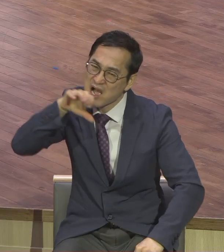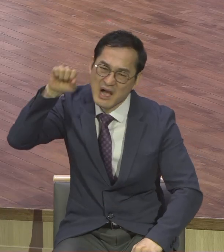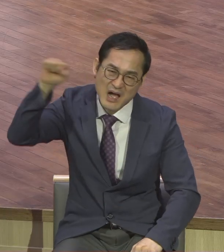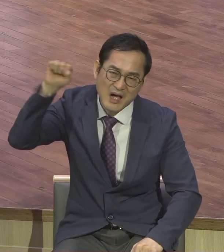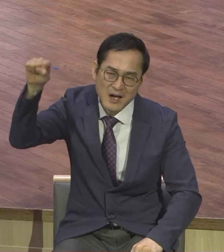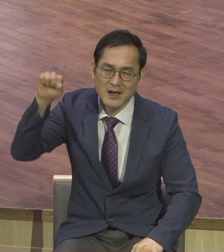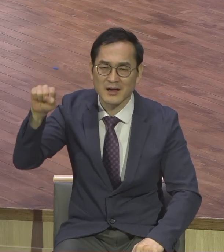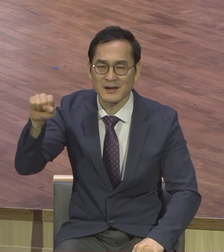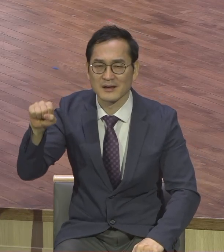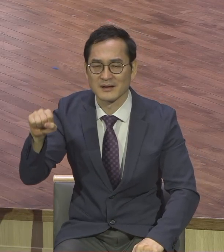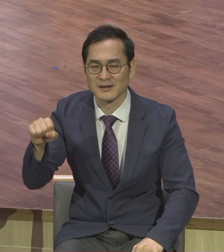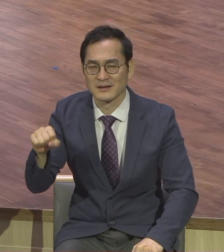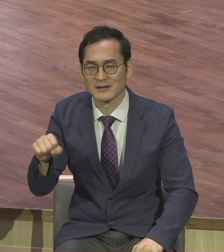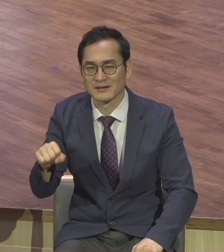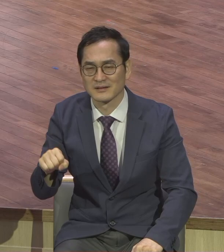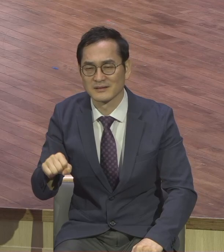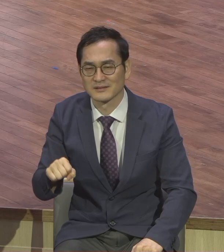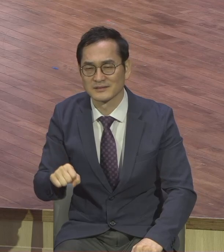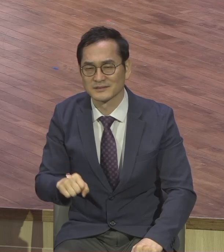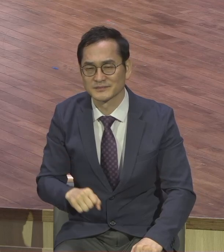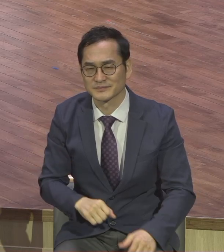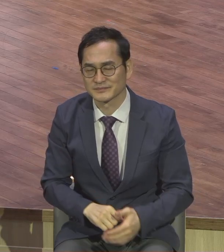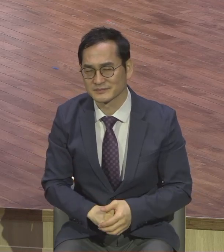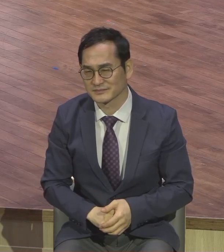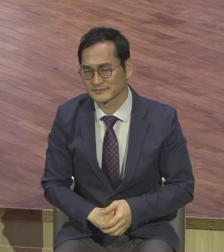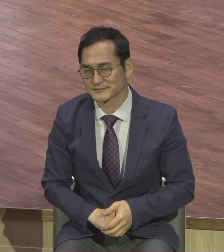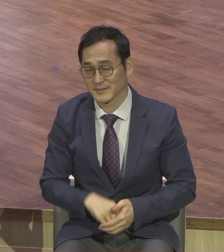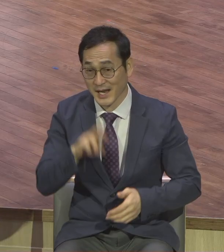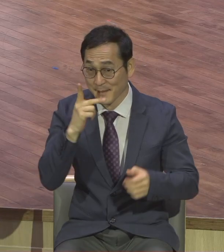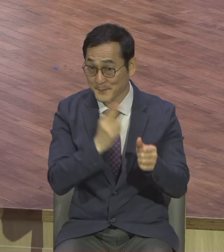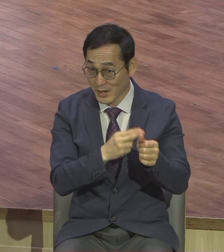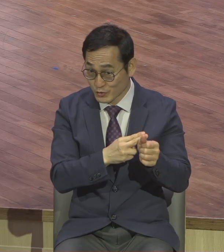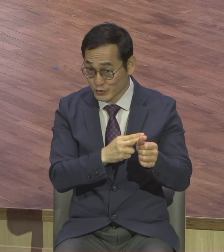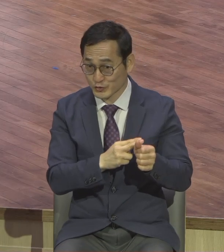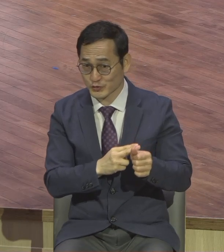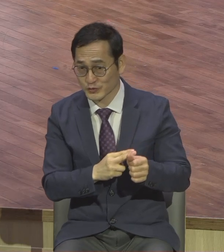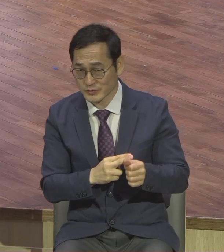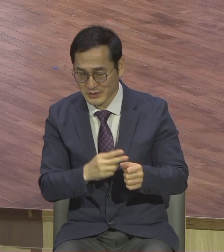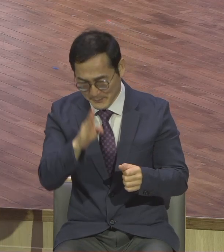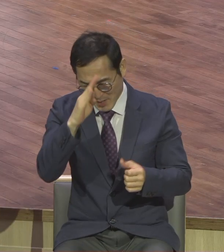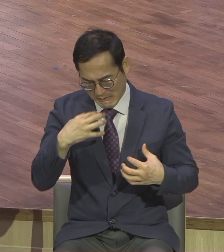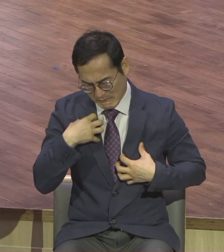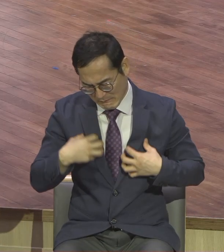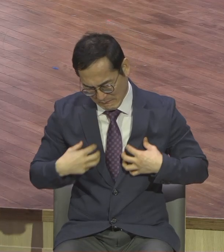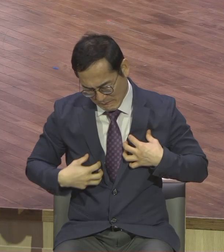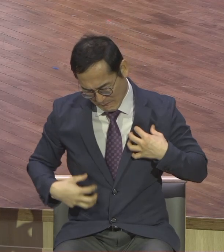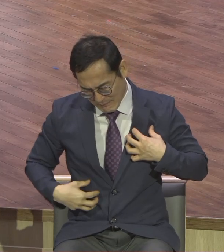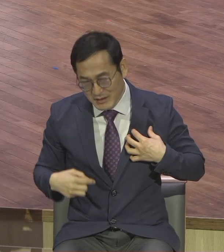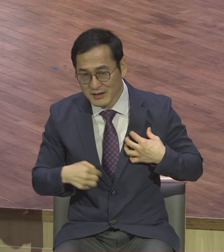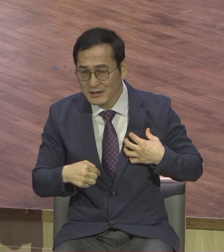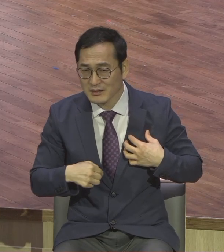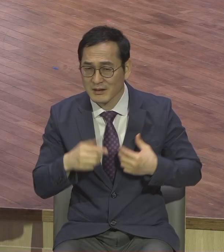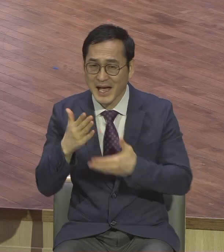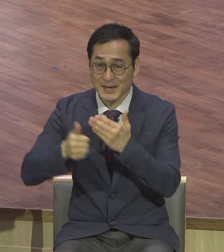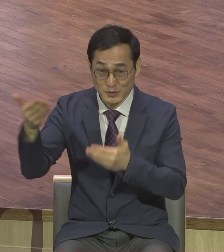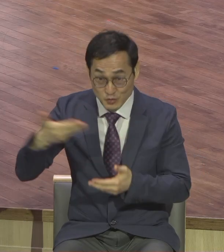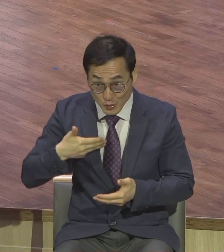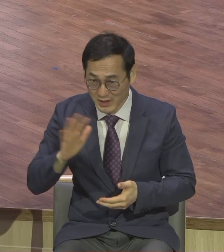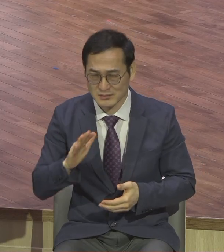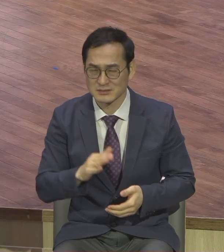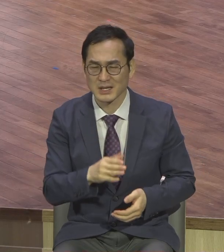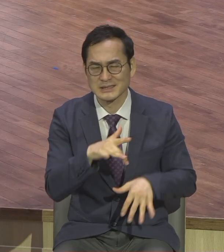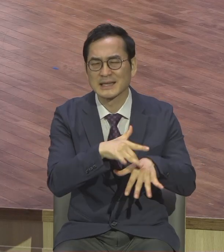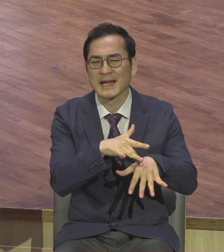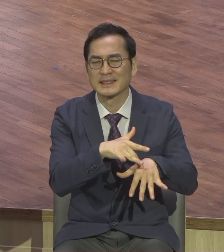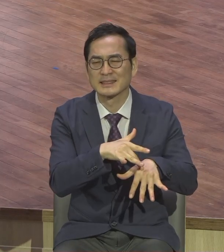사도 바울이 사단의 가시를 가지고 있으면서 하나님 기도한 거, 그 하나님이 준 겁니까? 아닙니다. 사단이 준 거예요.